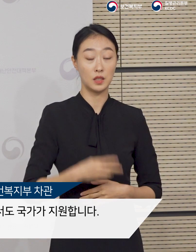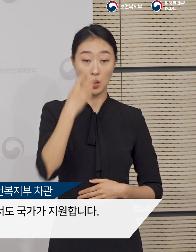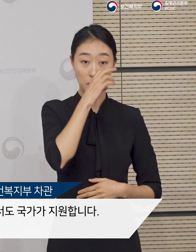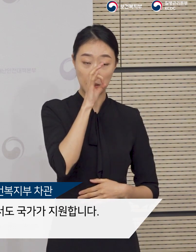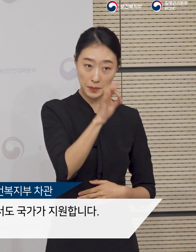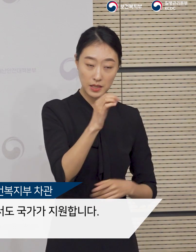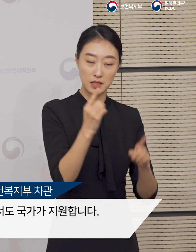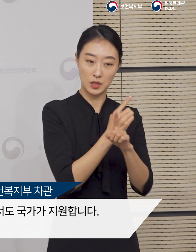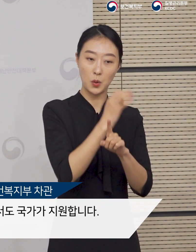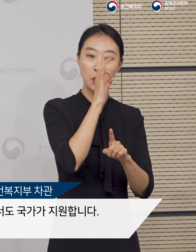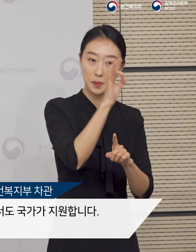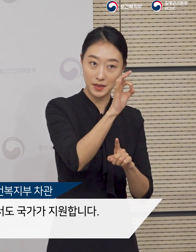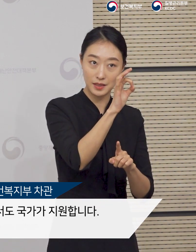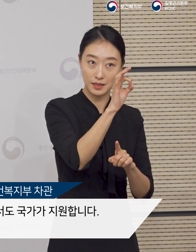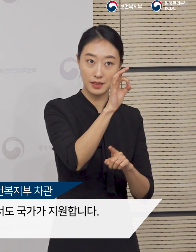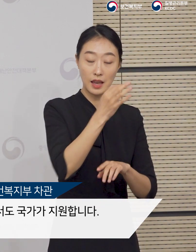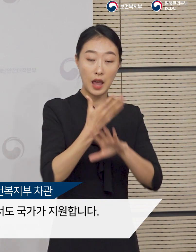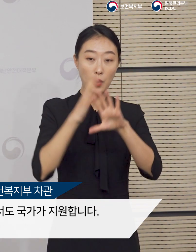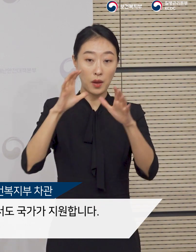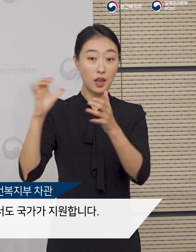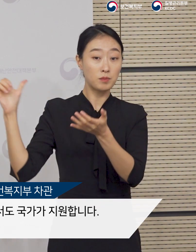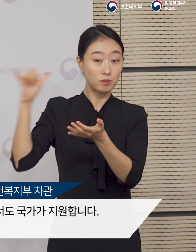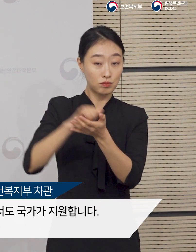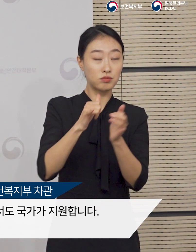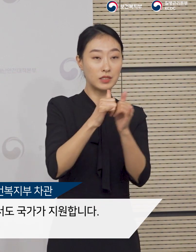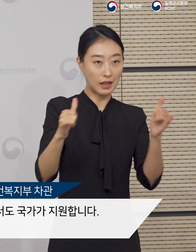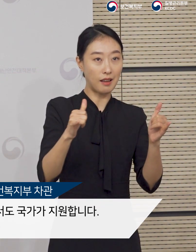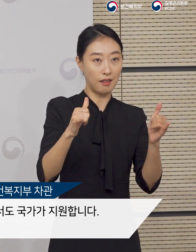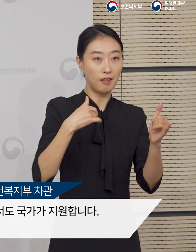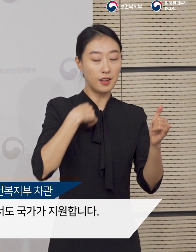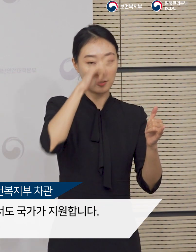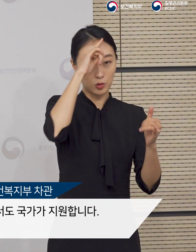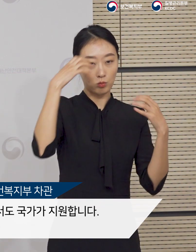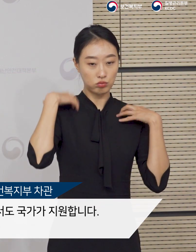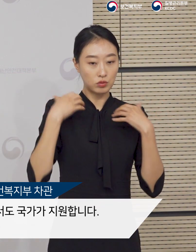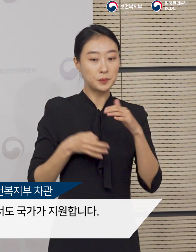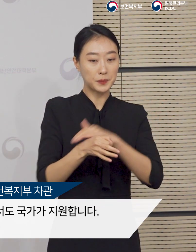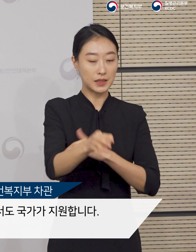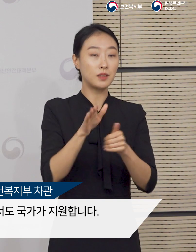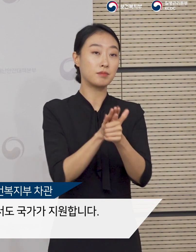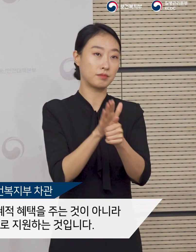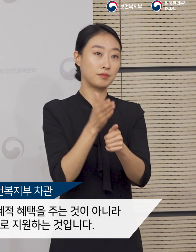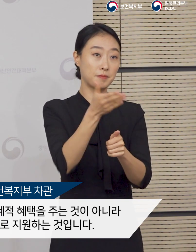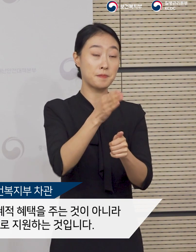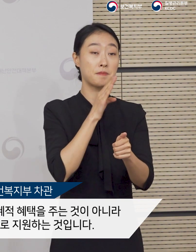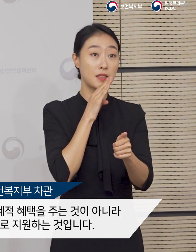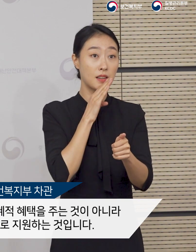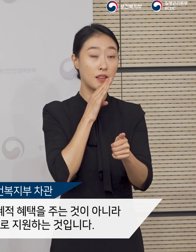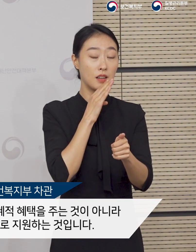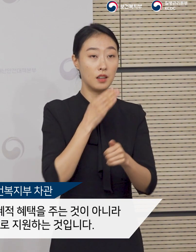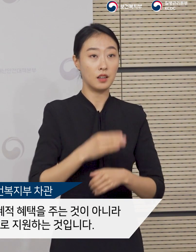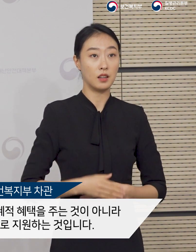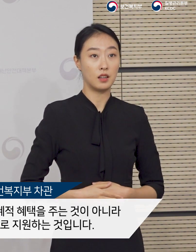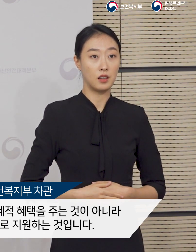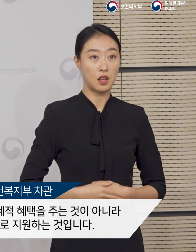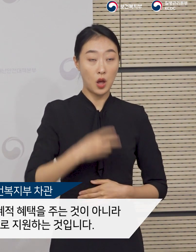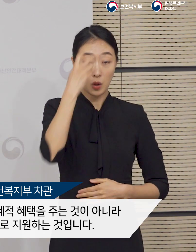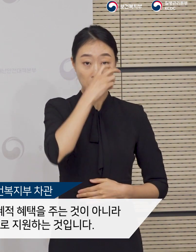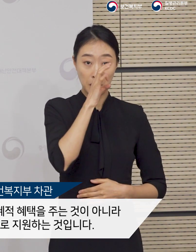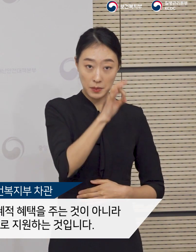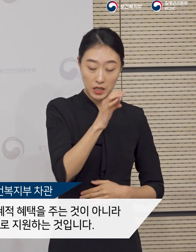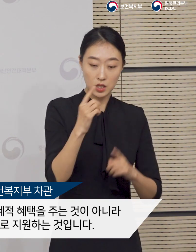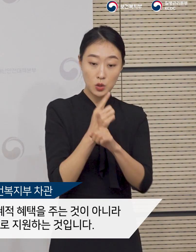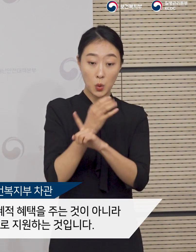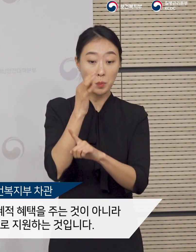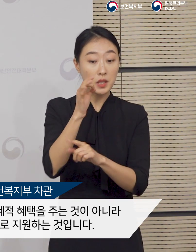검사비와 치료비에 대해서는 해외 입국자에 대해서도 국가가 지원합니다. 검사비와 치료비를 지원하는